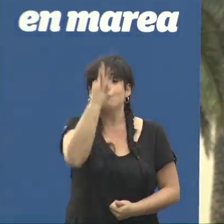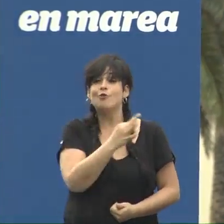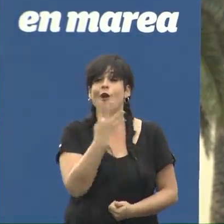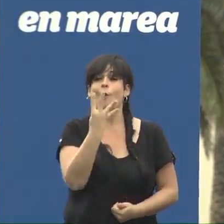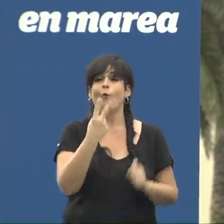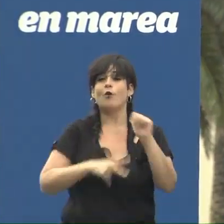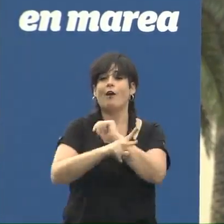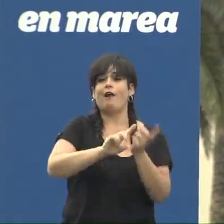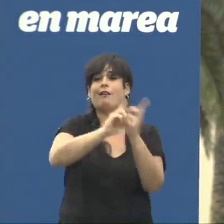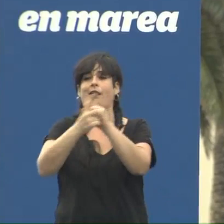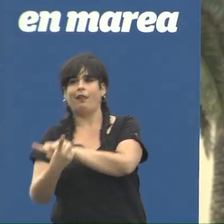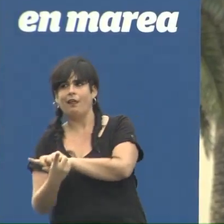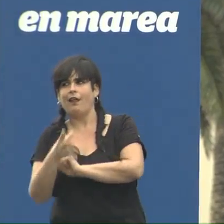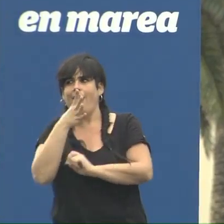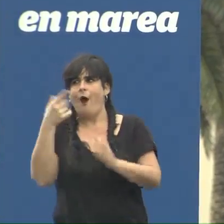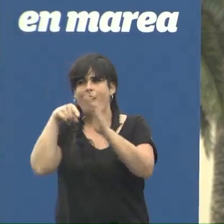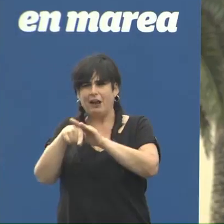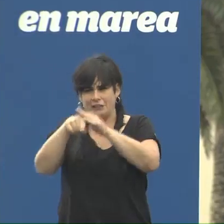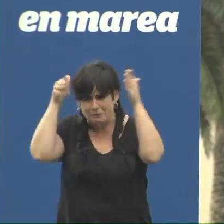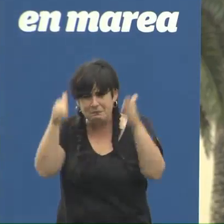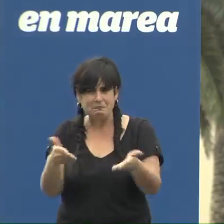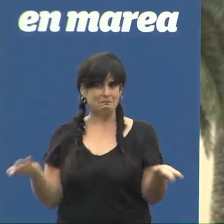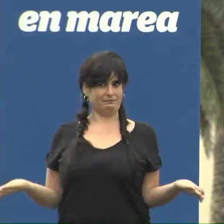preocúpanse da xestión,